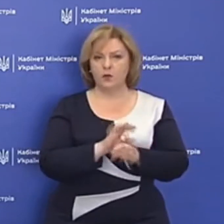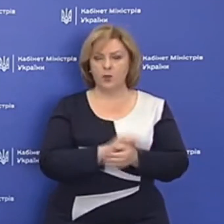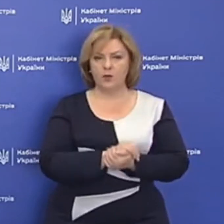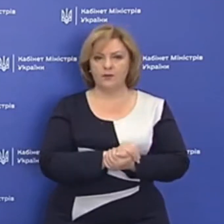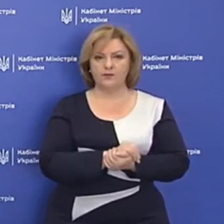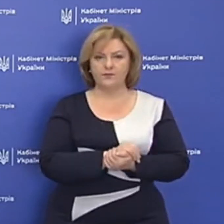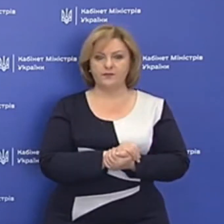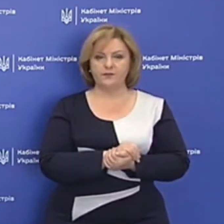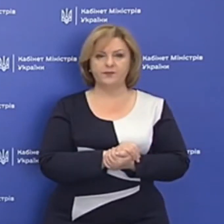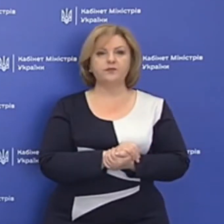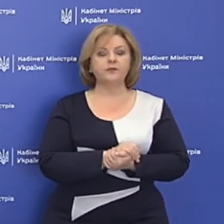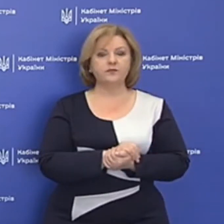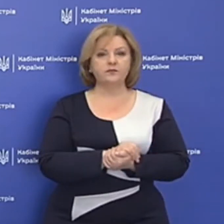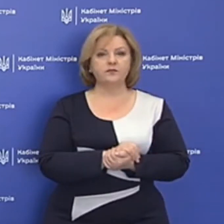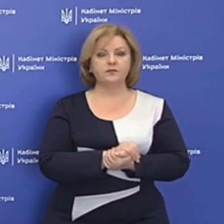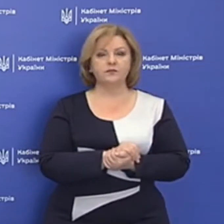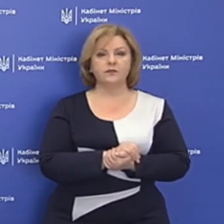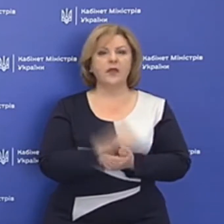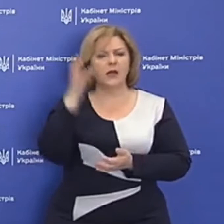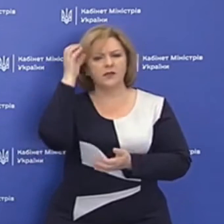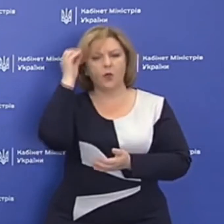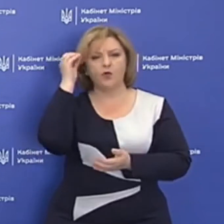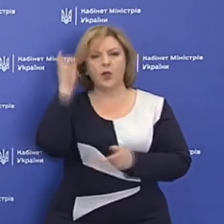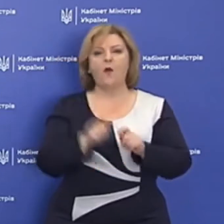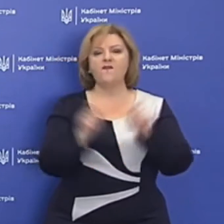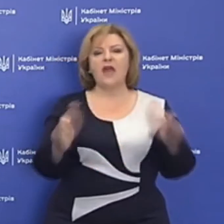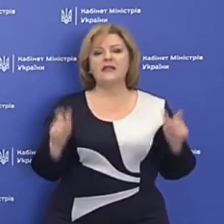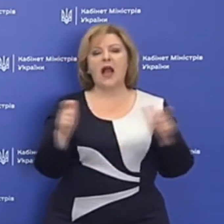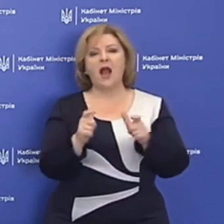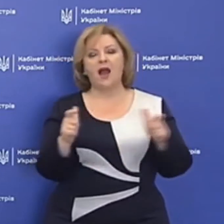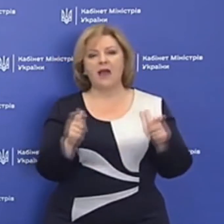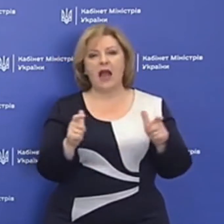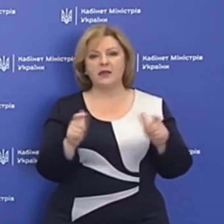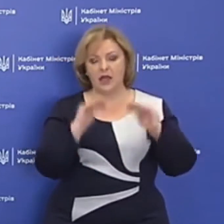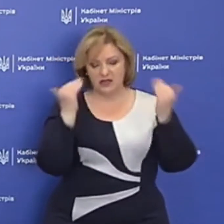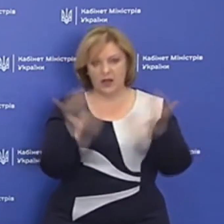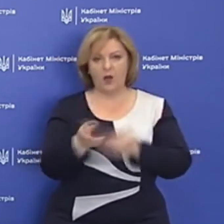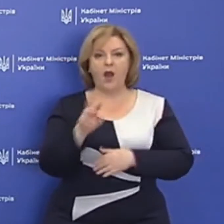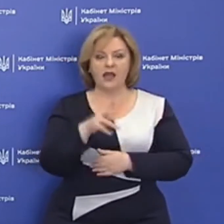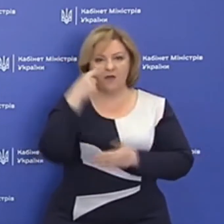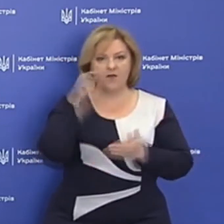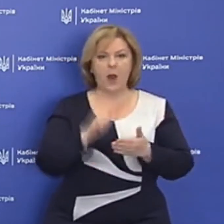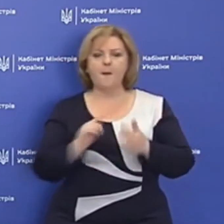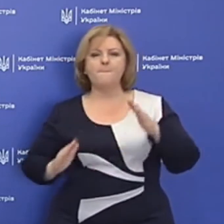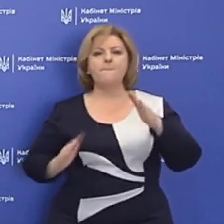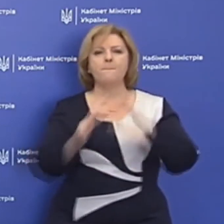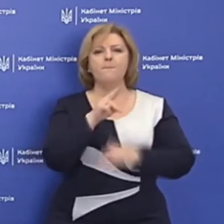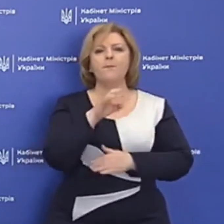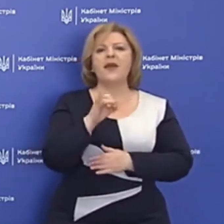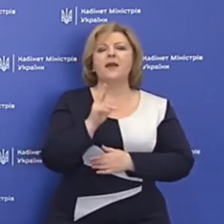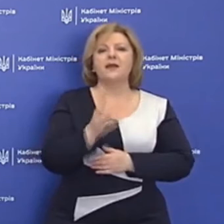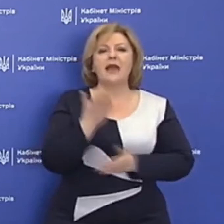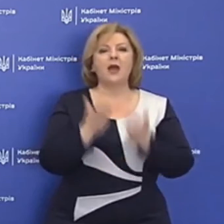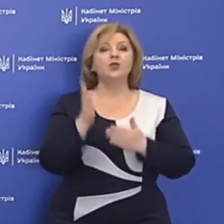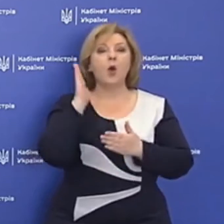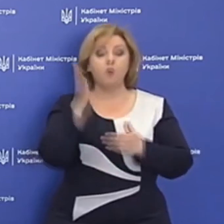і з точки зору введення карантину. Я впевнений, що піку, якщо ми